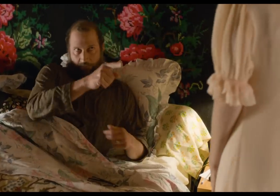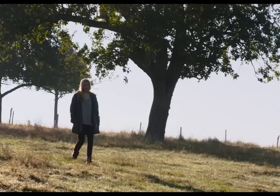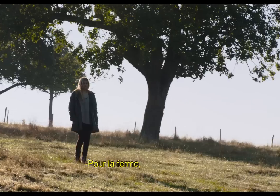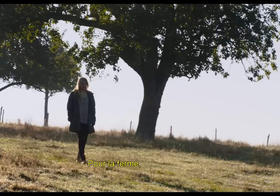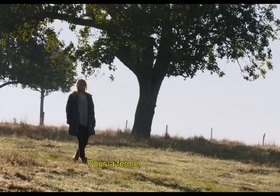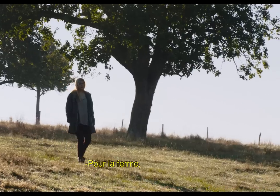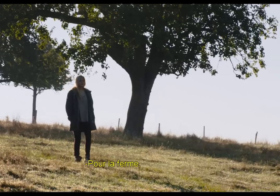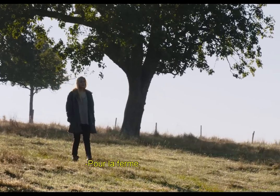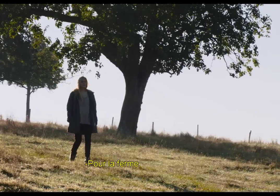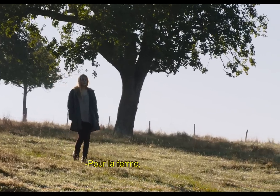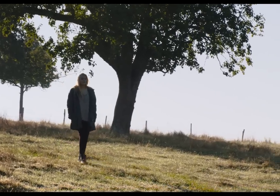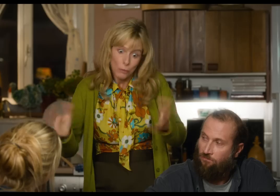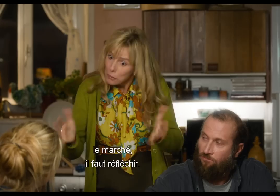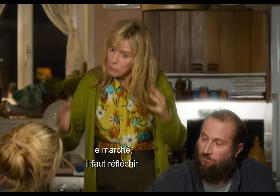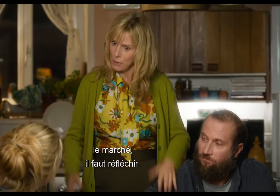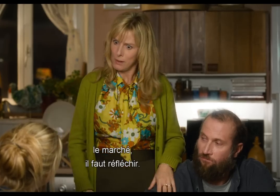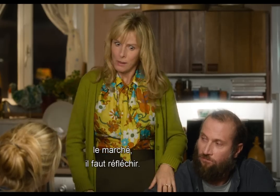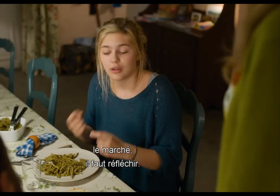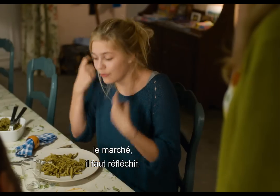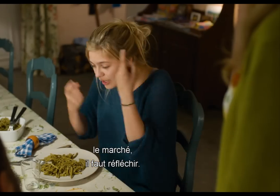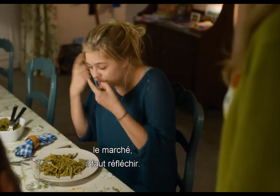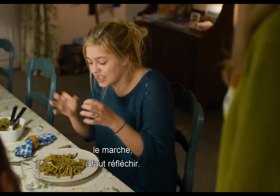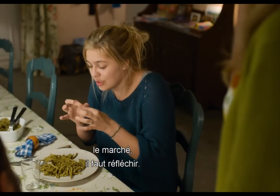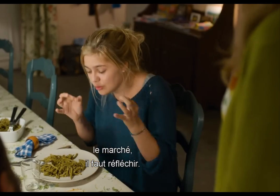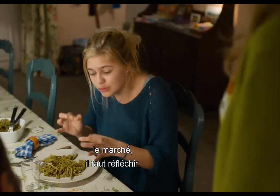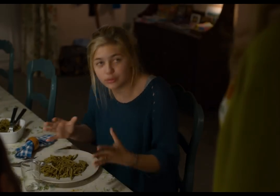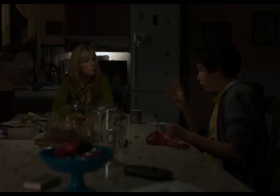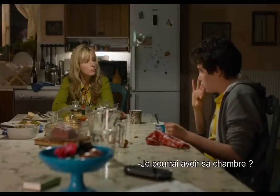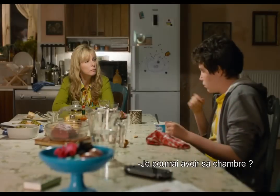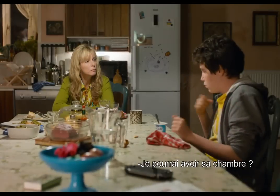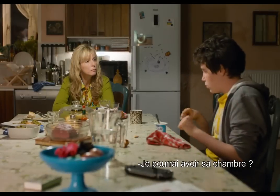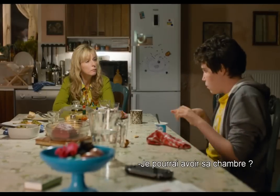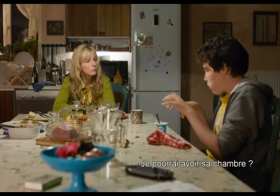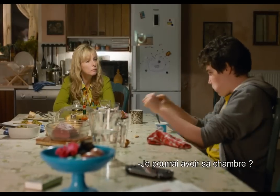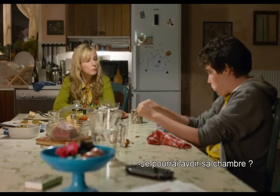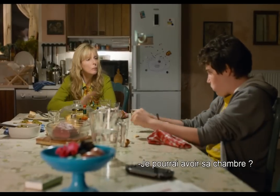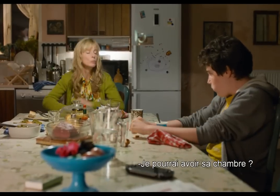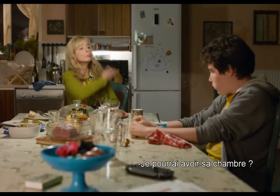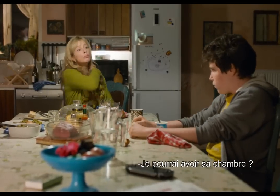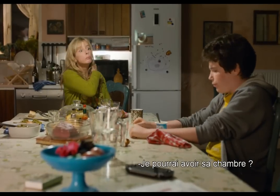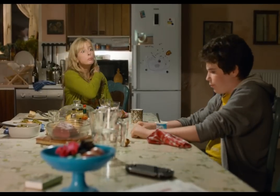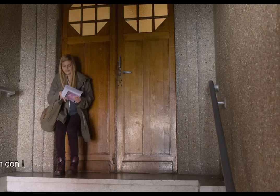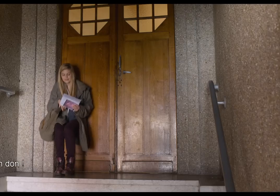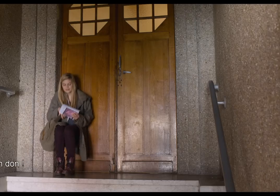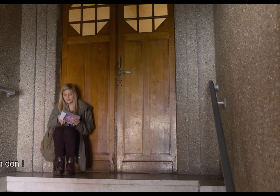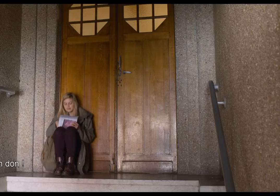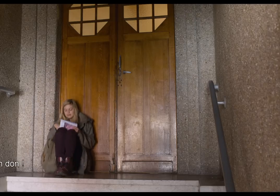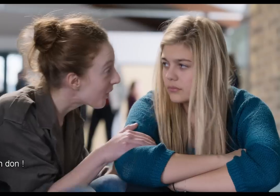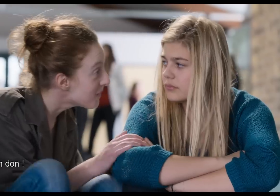Comment s'organiser ? La ferme, le marché Faut réfléchir à une autre solution Je sais ce que ça représente Putain t'es ma meilleure amie